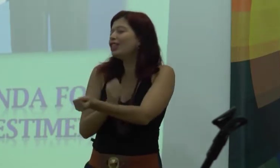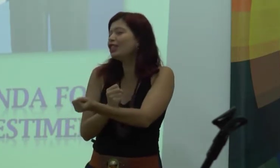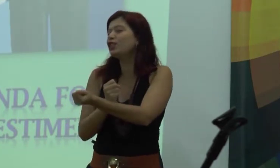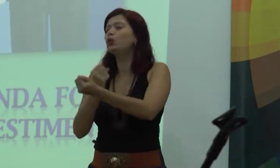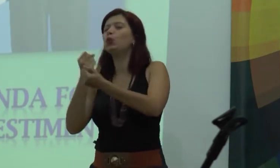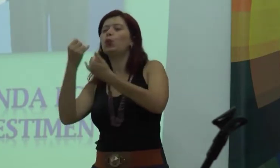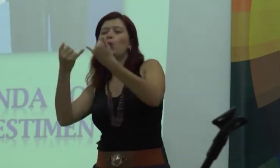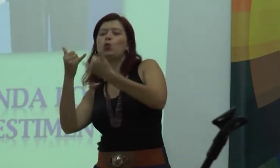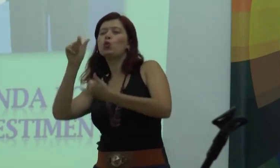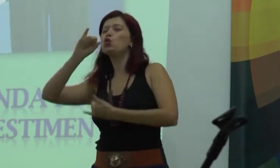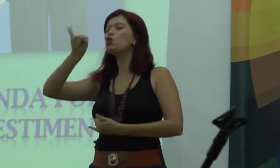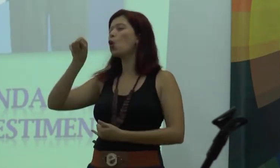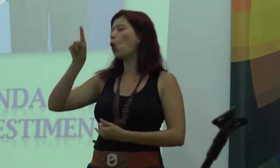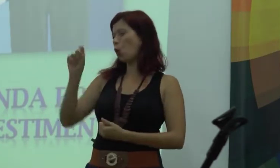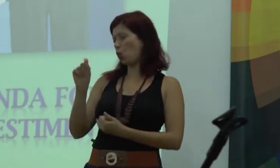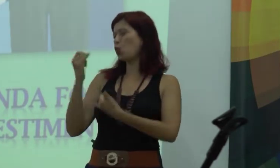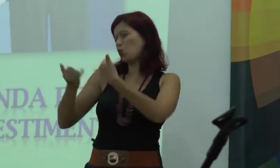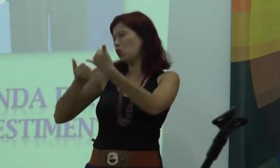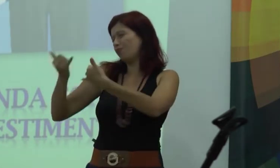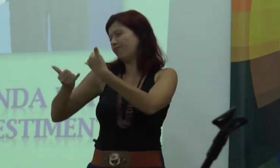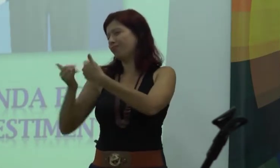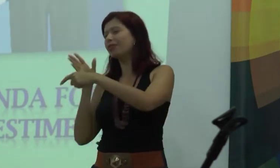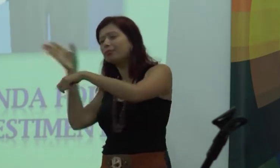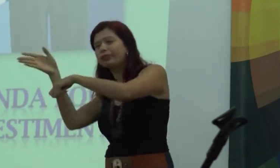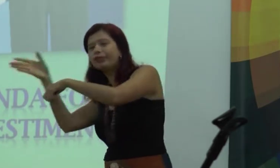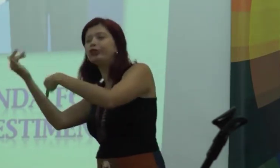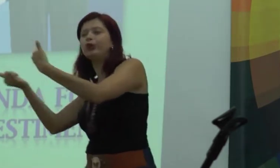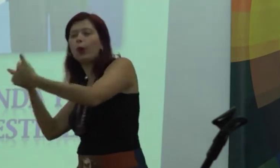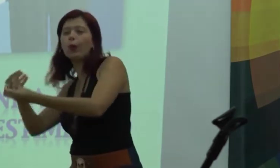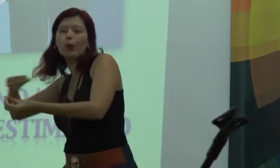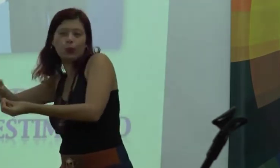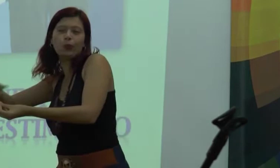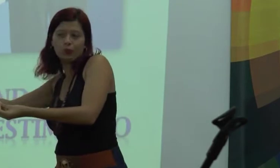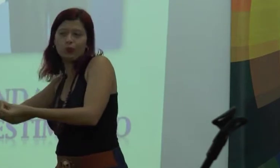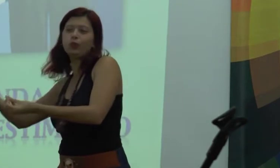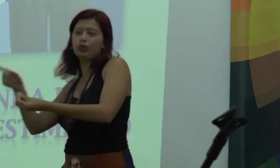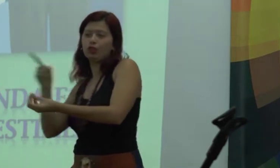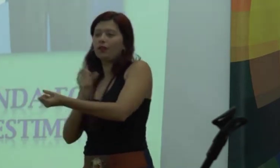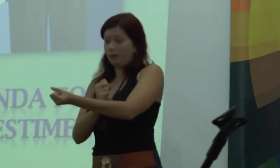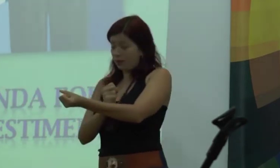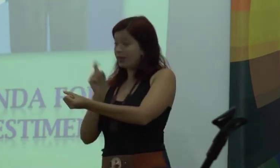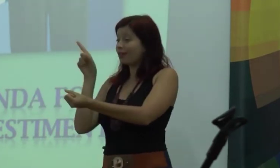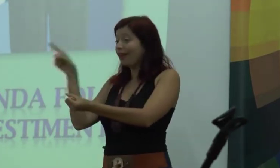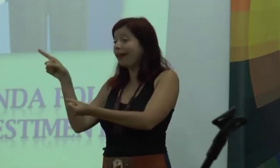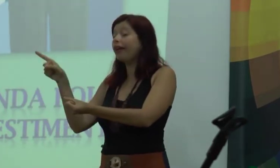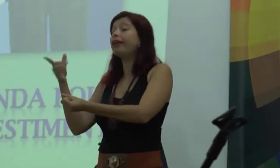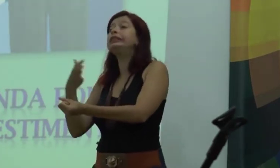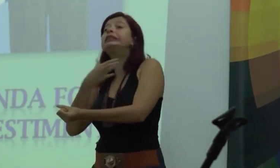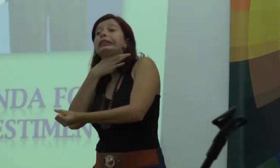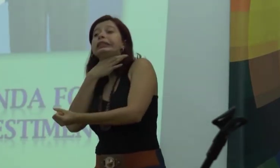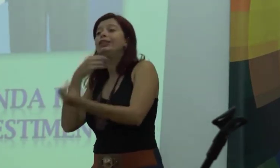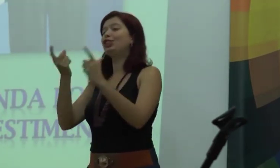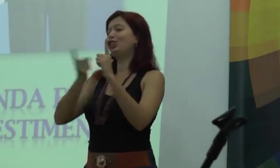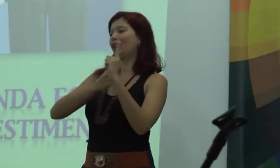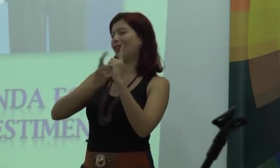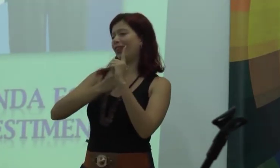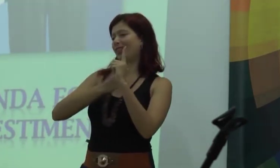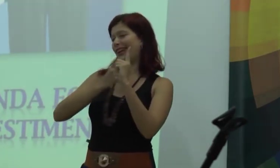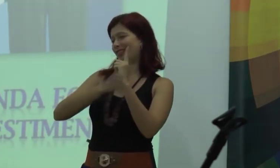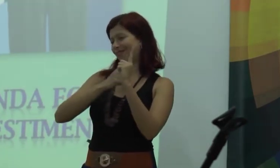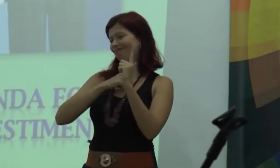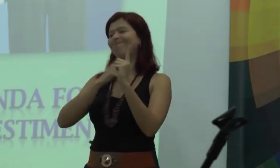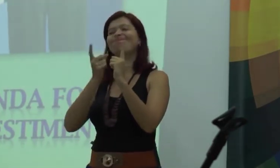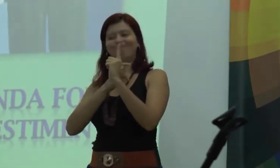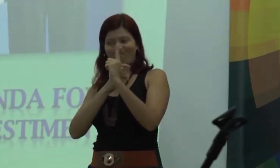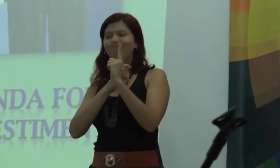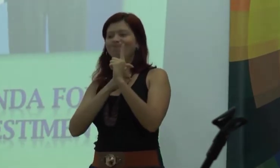começou a beber, né, a ter alguns vícios e realmente acabou gastando o que não devia